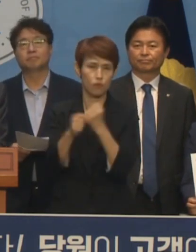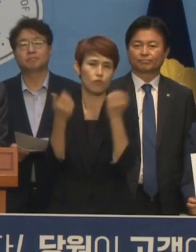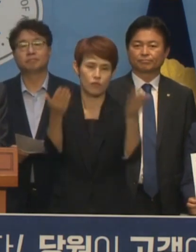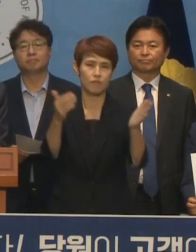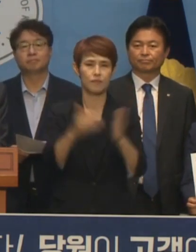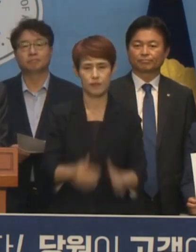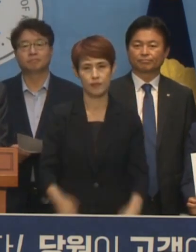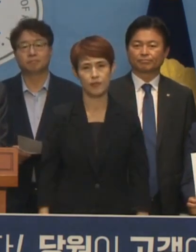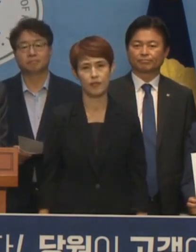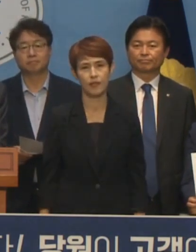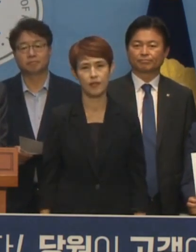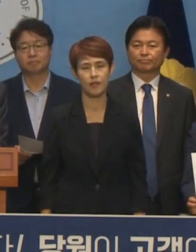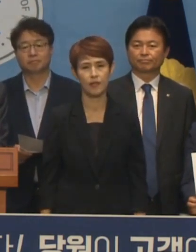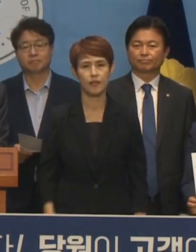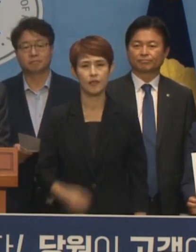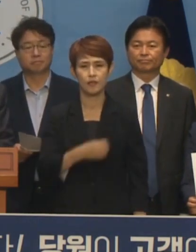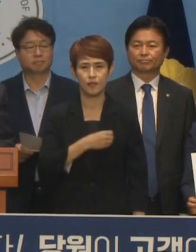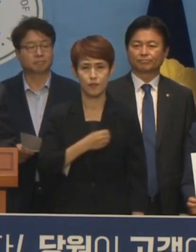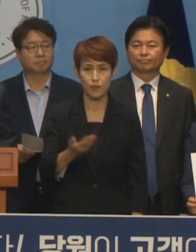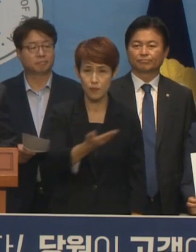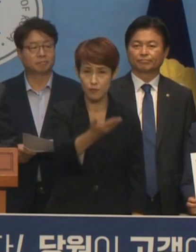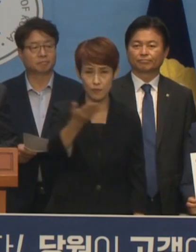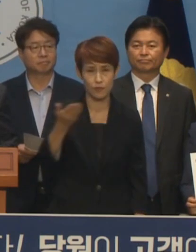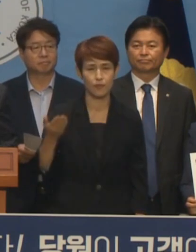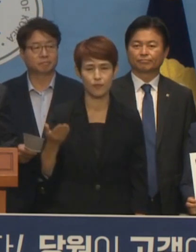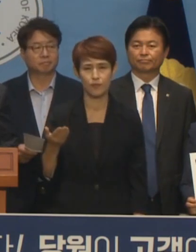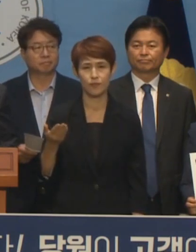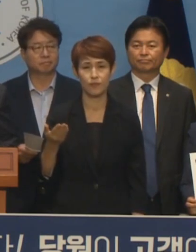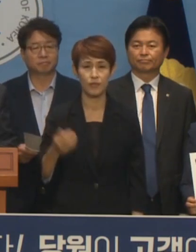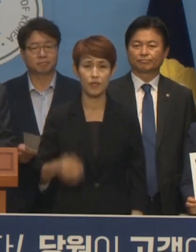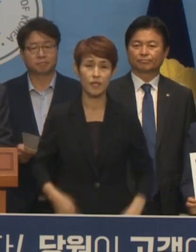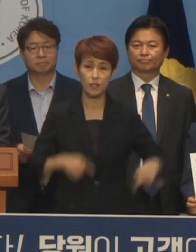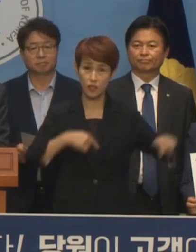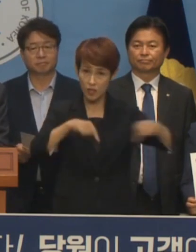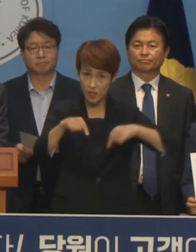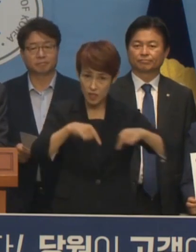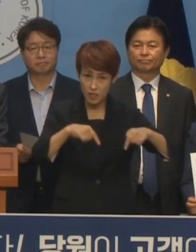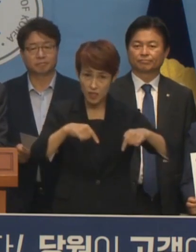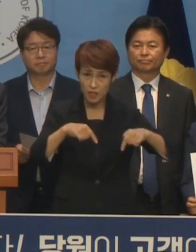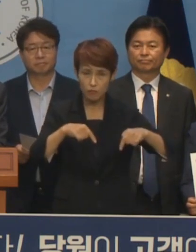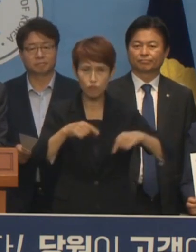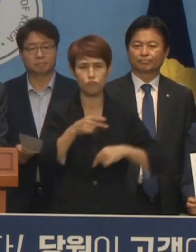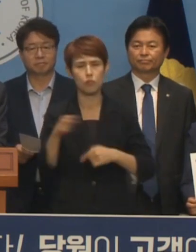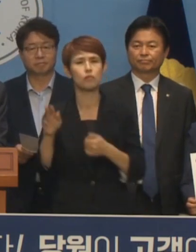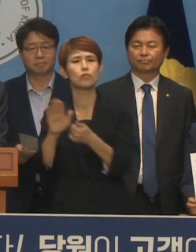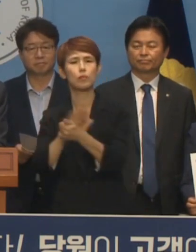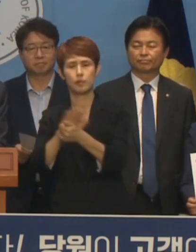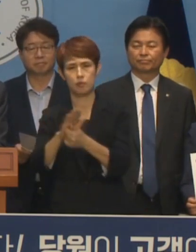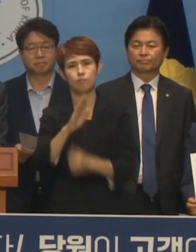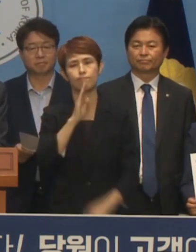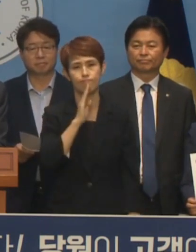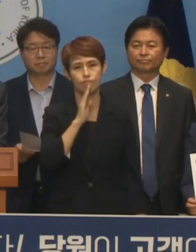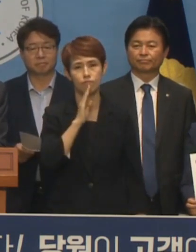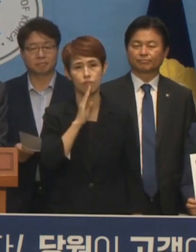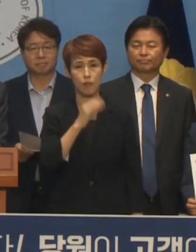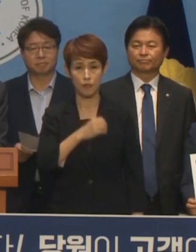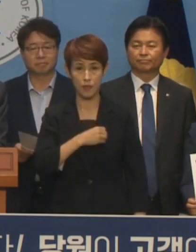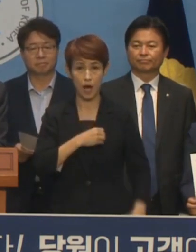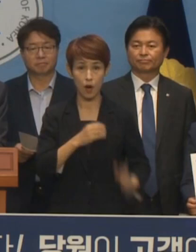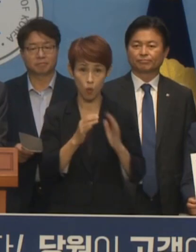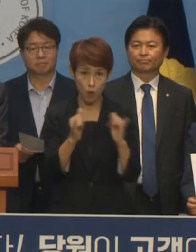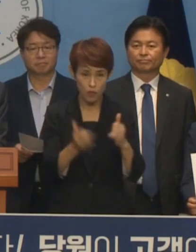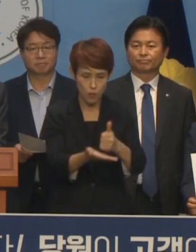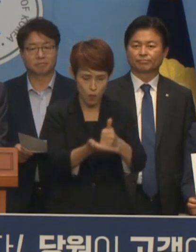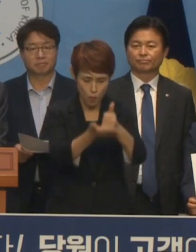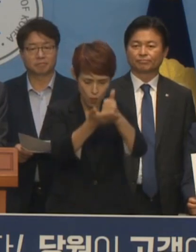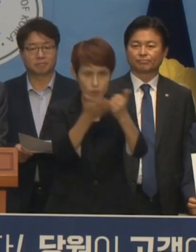존경하는 당원 동지 여러분, 정치도 서비스입니다. 당원을 고객으로